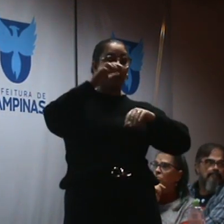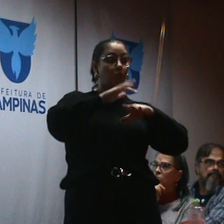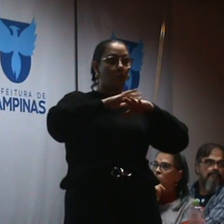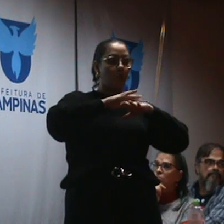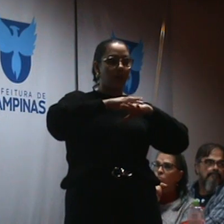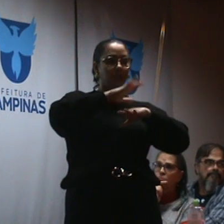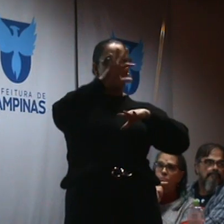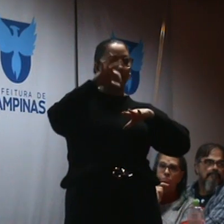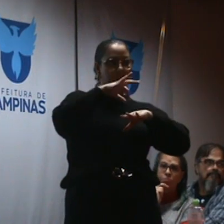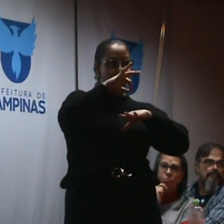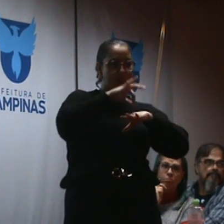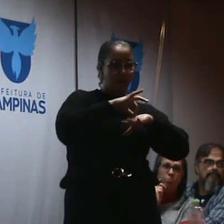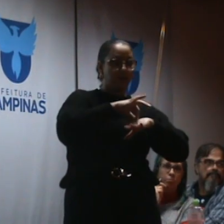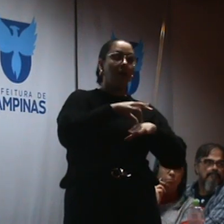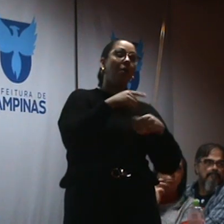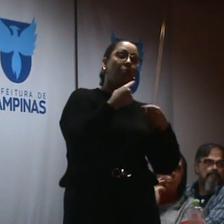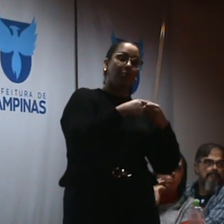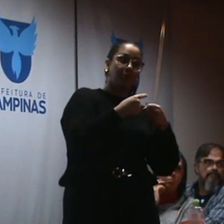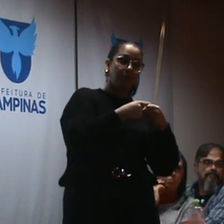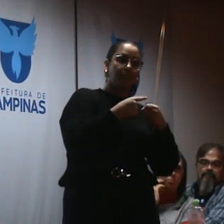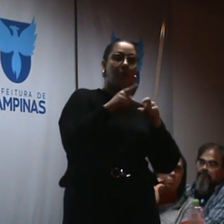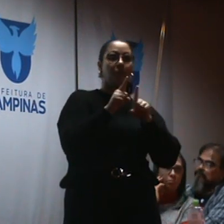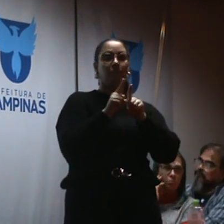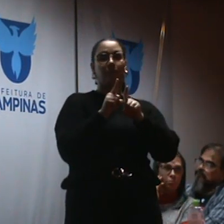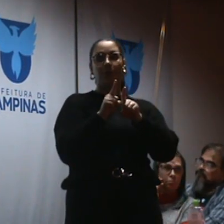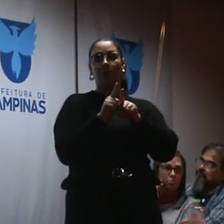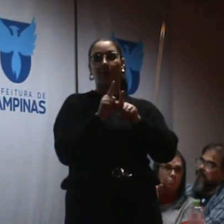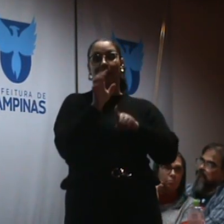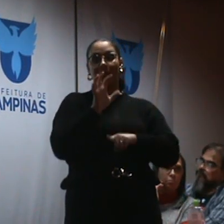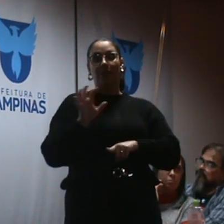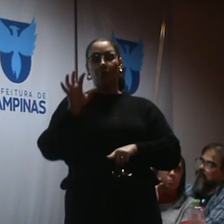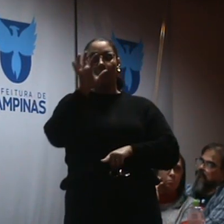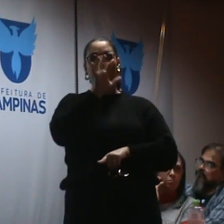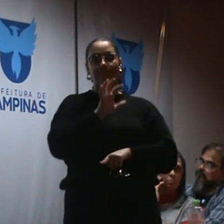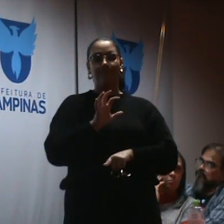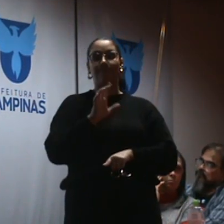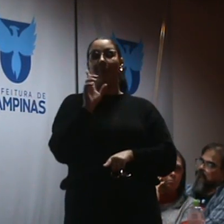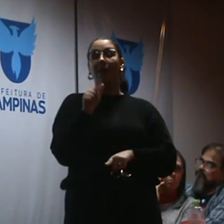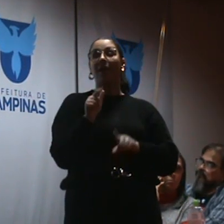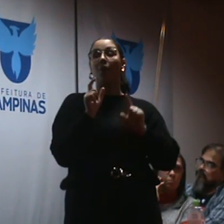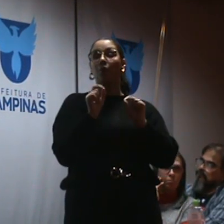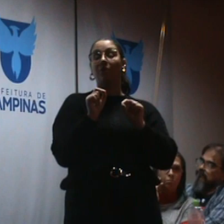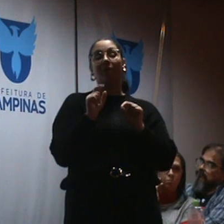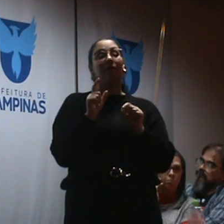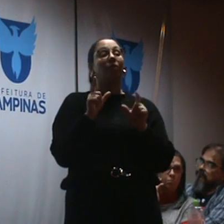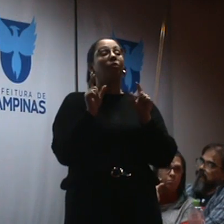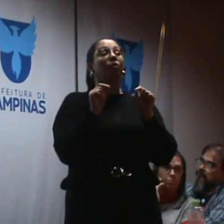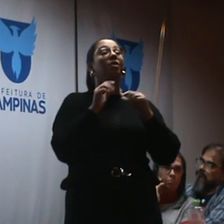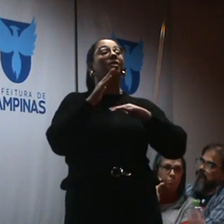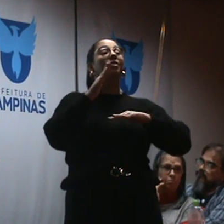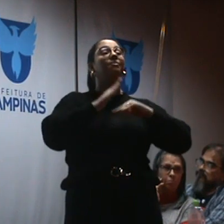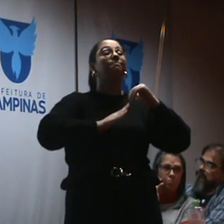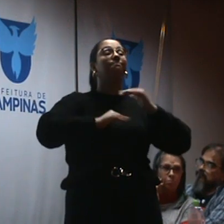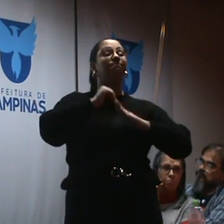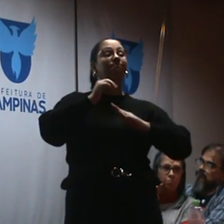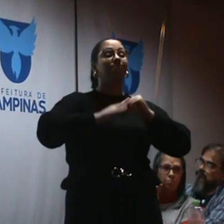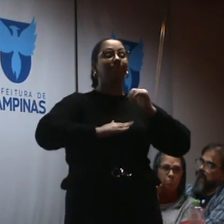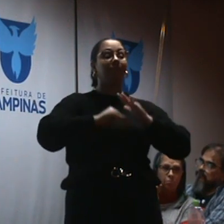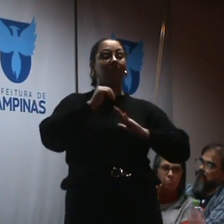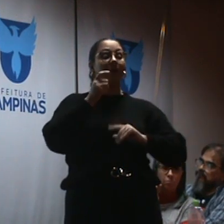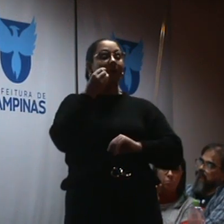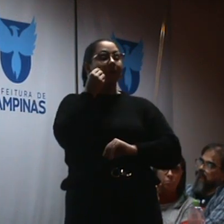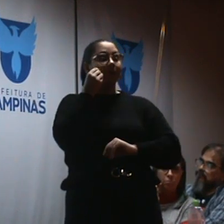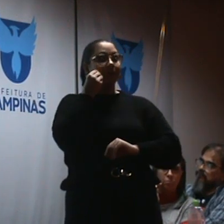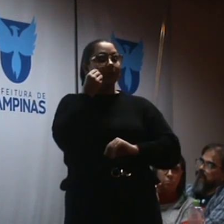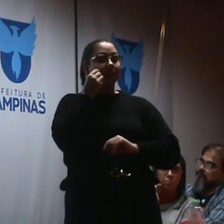tanto nacional quanto municipal, que nos leva a falar um pouquinho sobre o que a gente faz então para